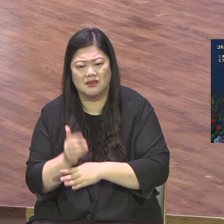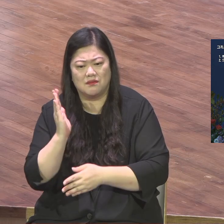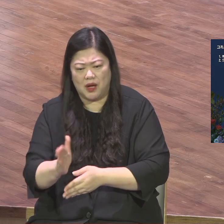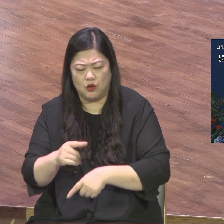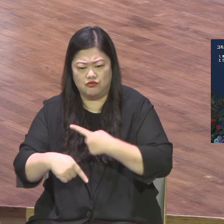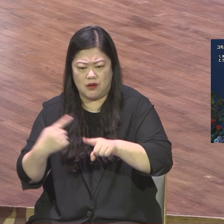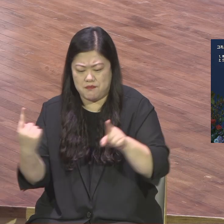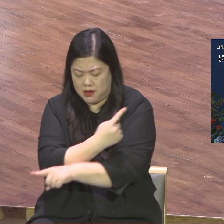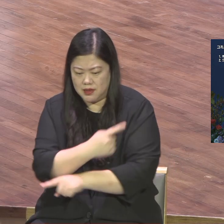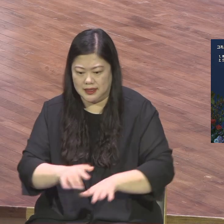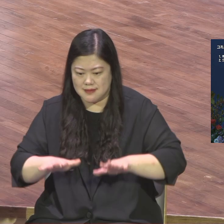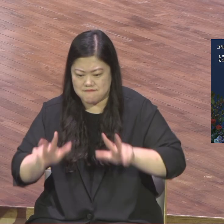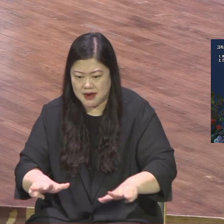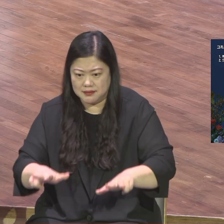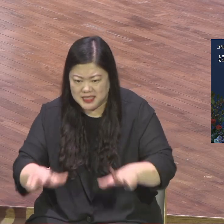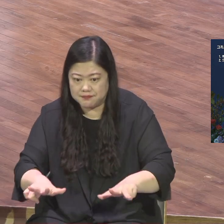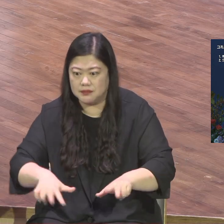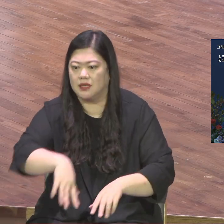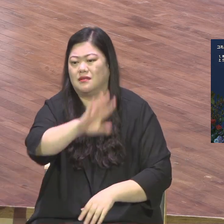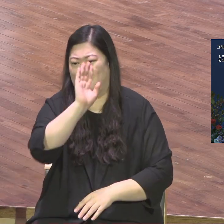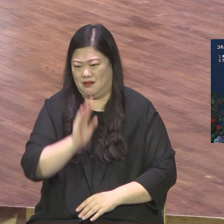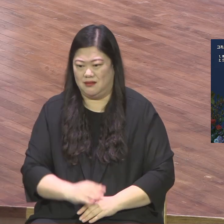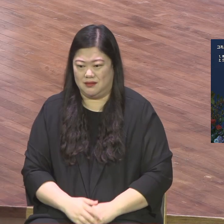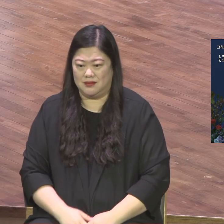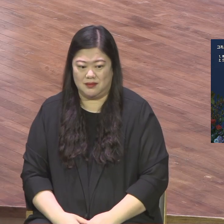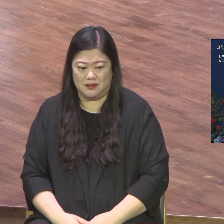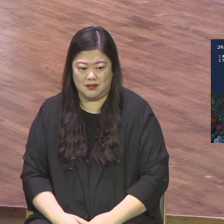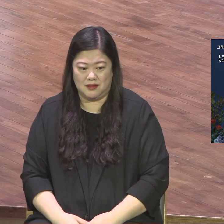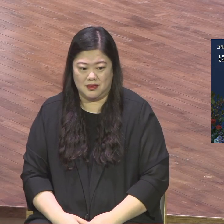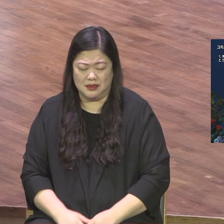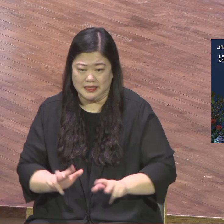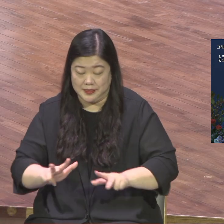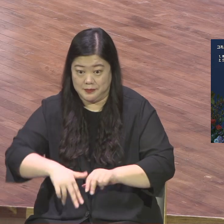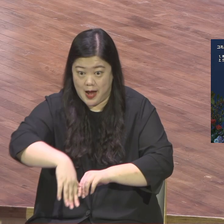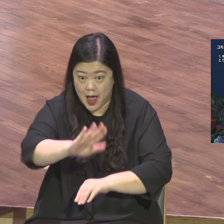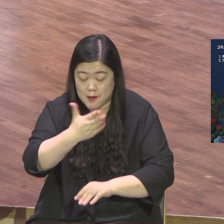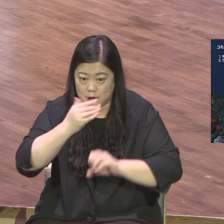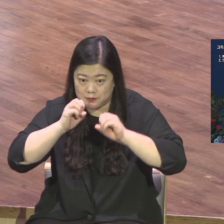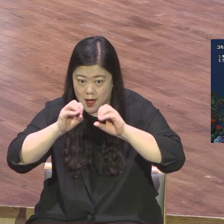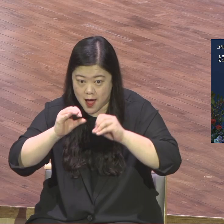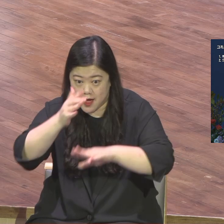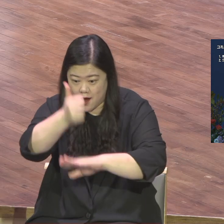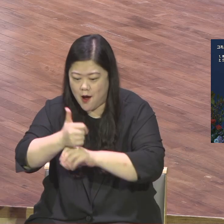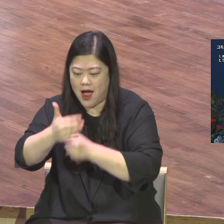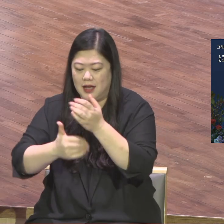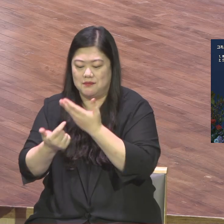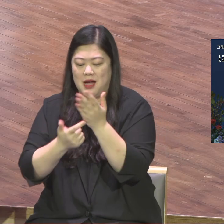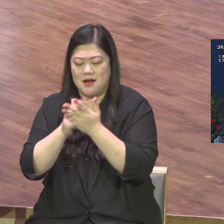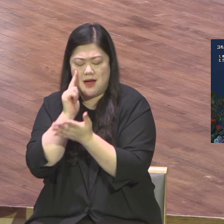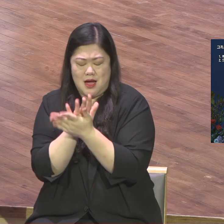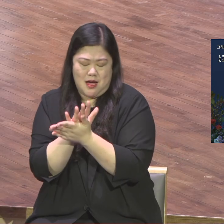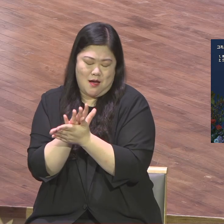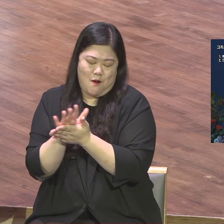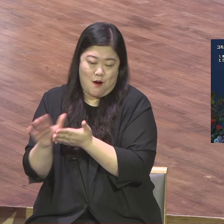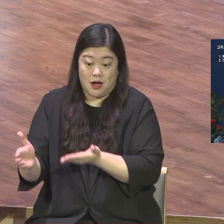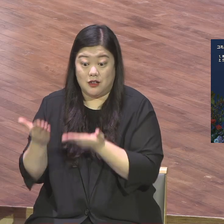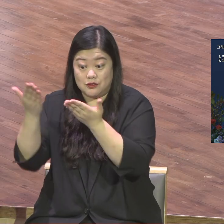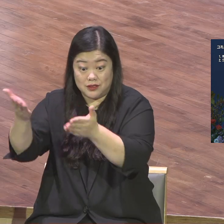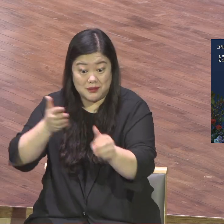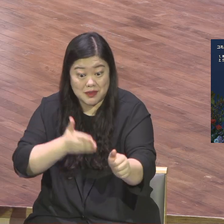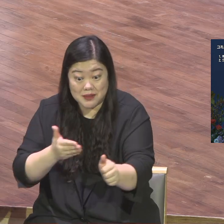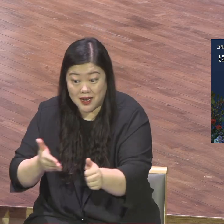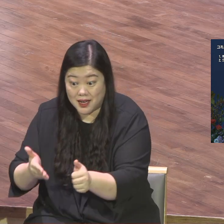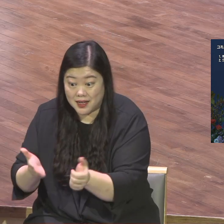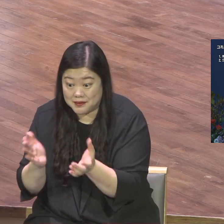그리스도의 비밀을 밝혀드리는 하나님의 마음을 최고로 시원케 하는 영계 전성도 되기를 제물로 축복합니다.